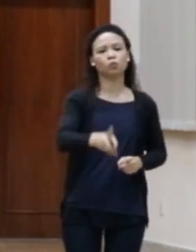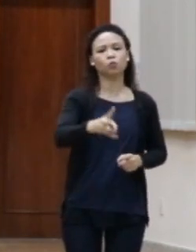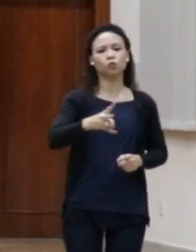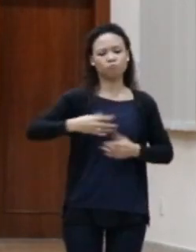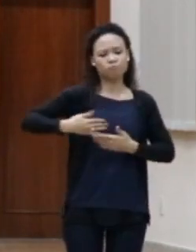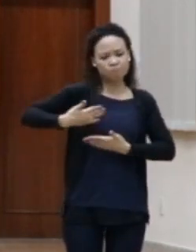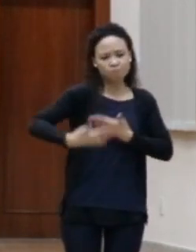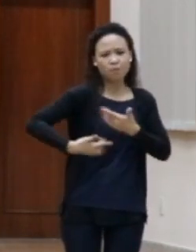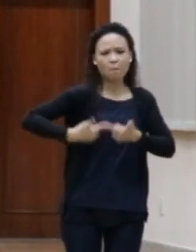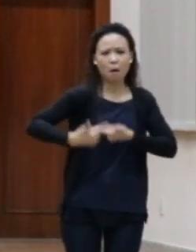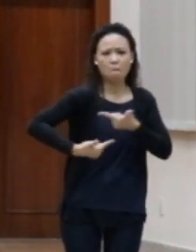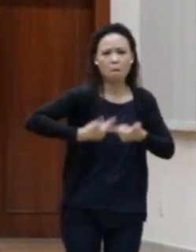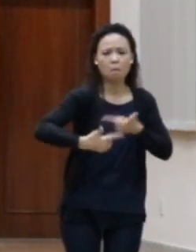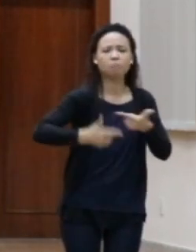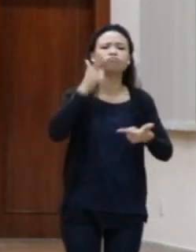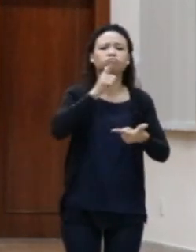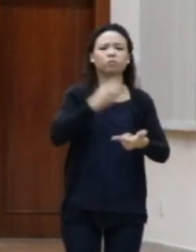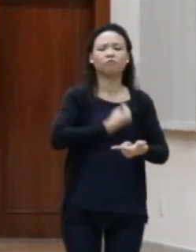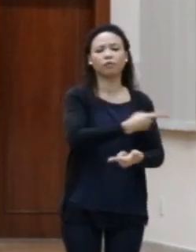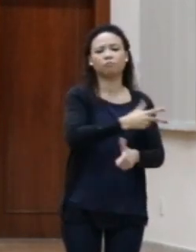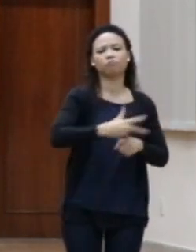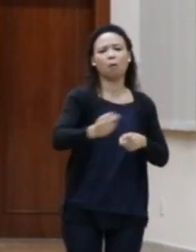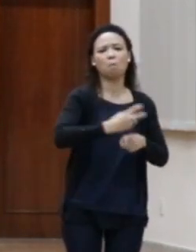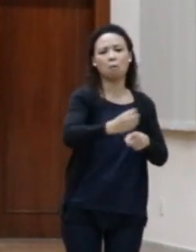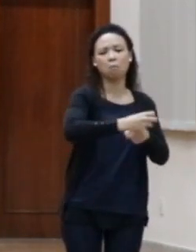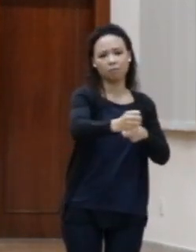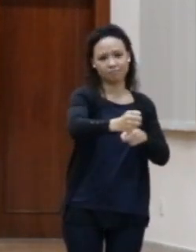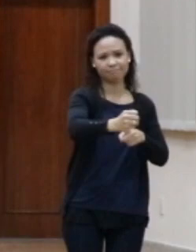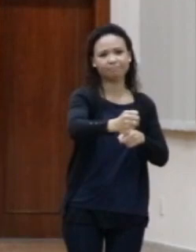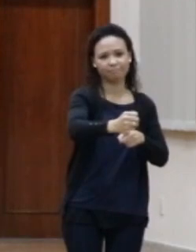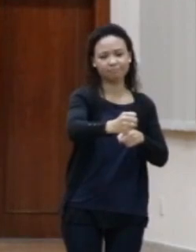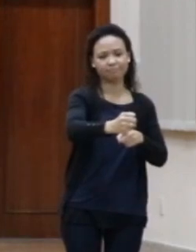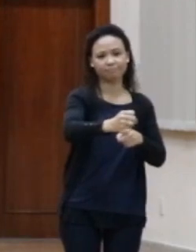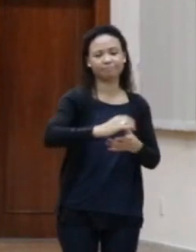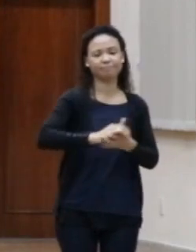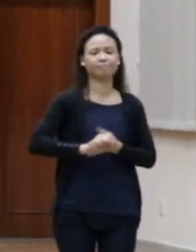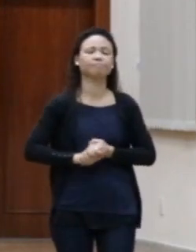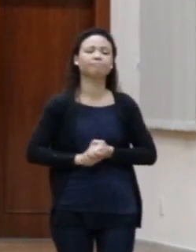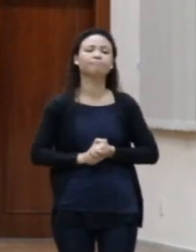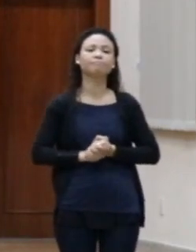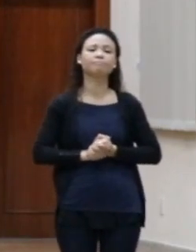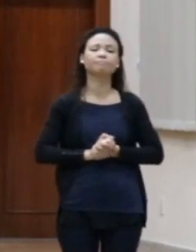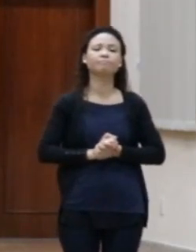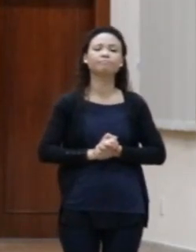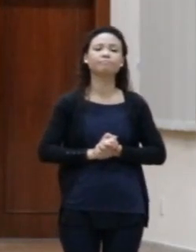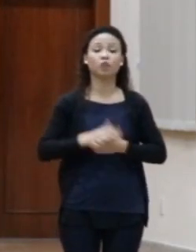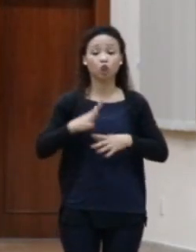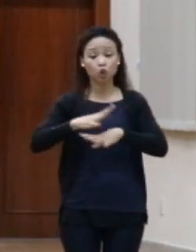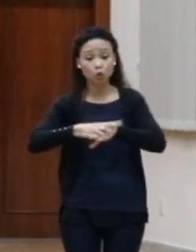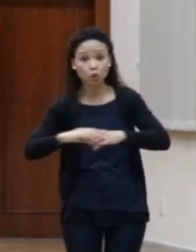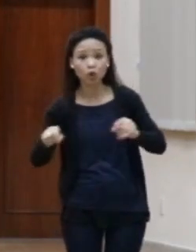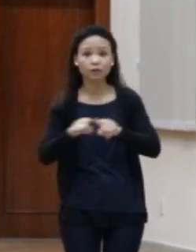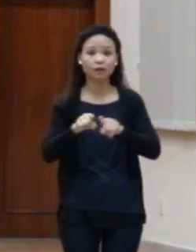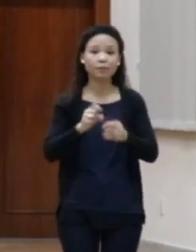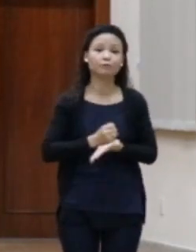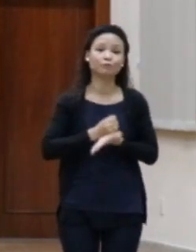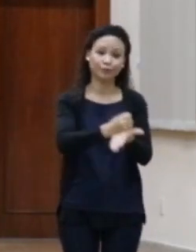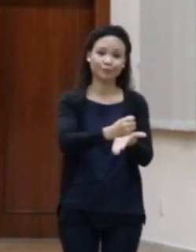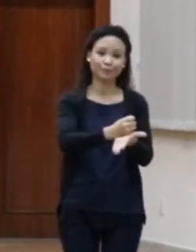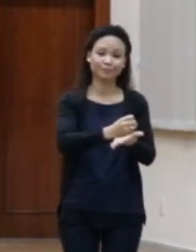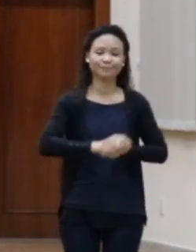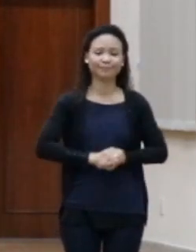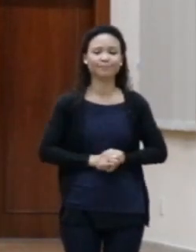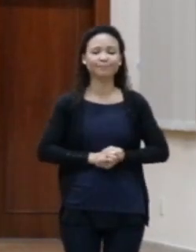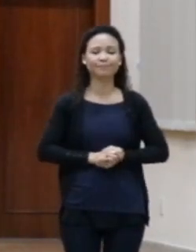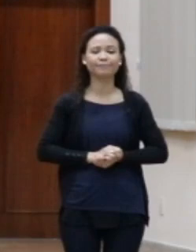ora sustentando. Mas ainda há uma outra observação que podemos fazer aqui no Evangelho de João, capítulo de número 9, no